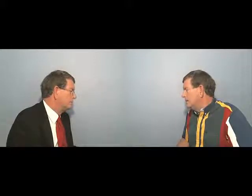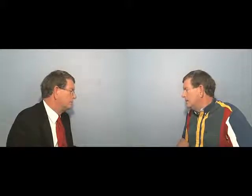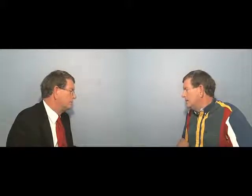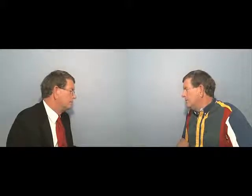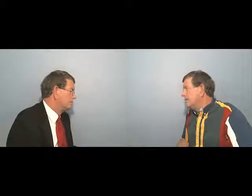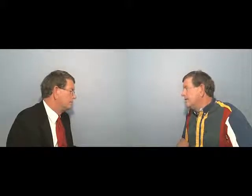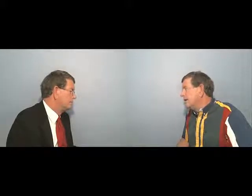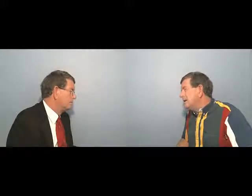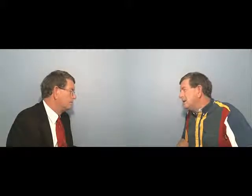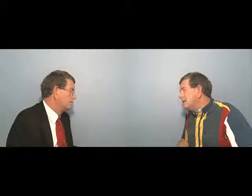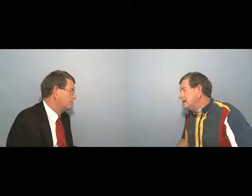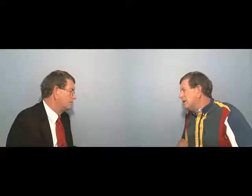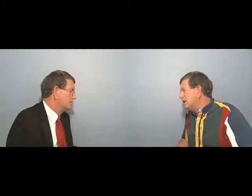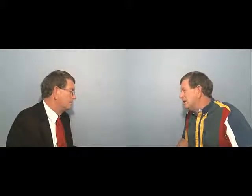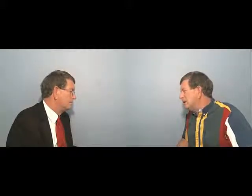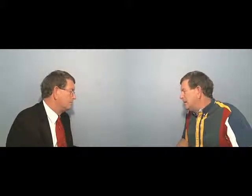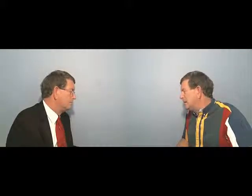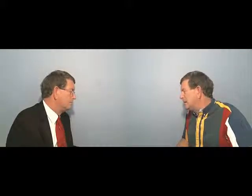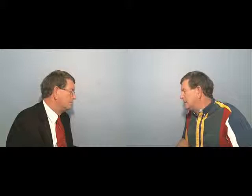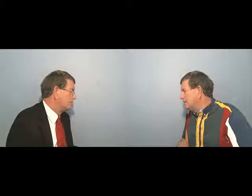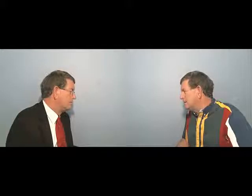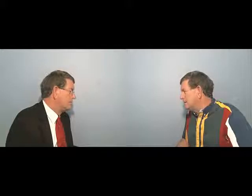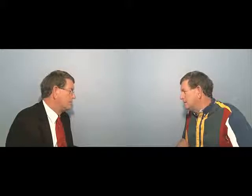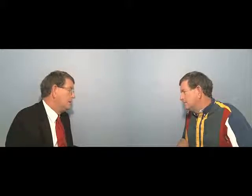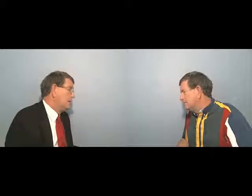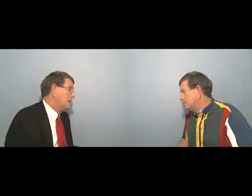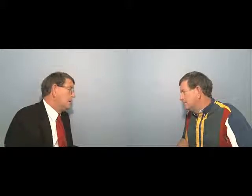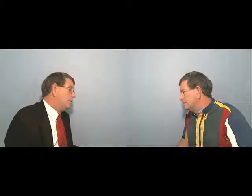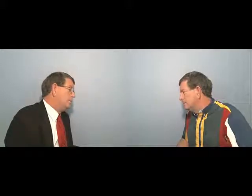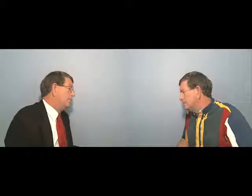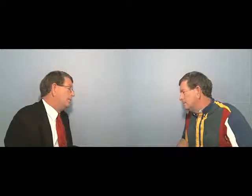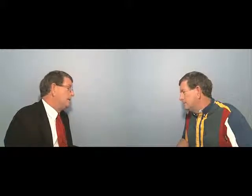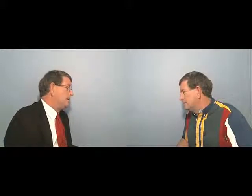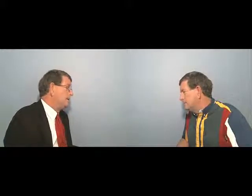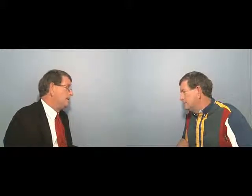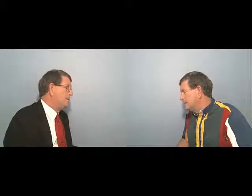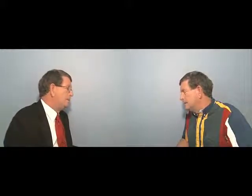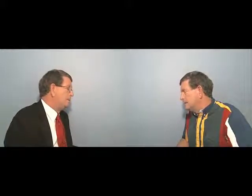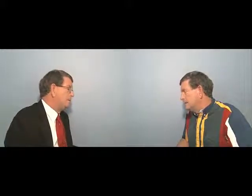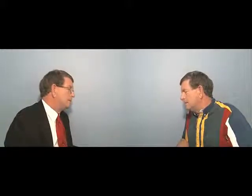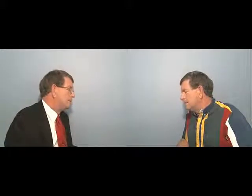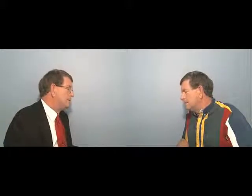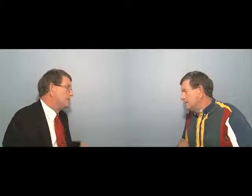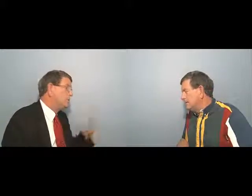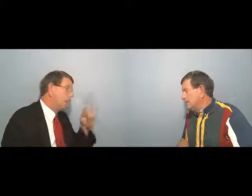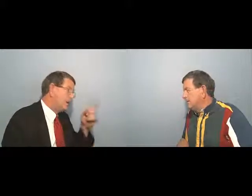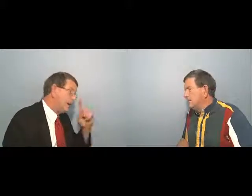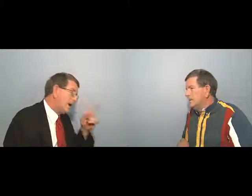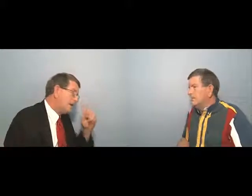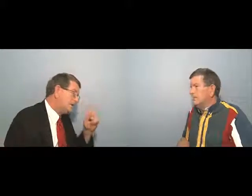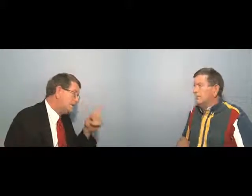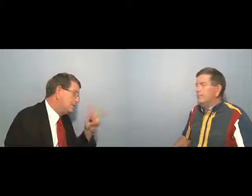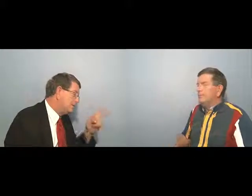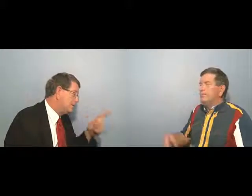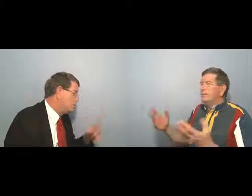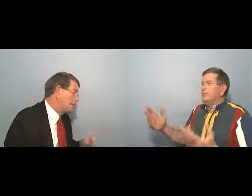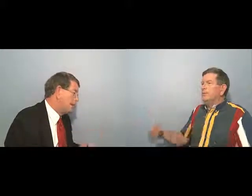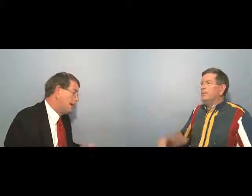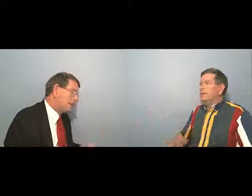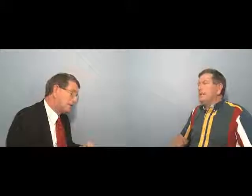oh, Michael, j'adore la glace. Ah oui, mais en fait, tu devrais arrêter de manger toute cette glace. Michael,